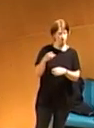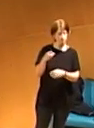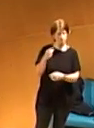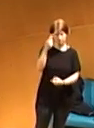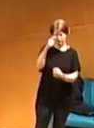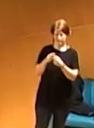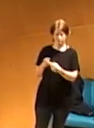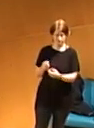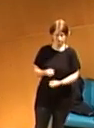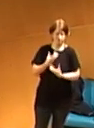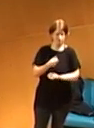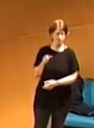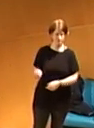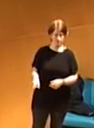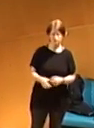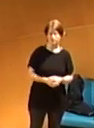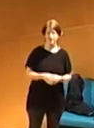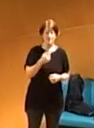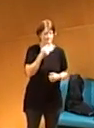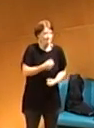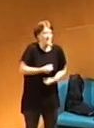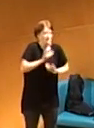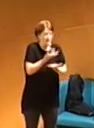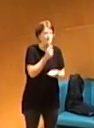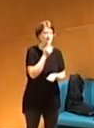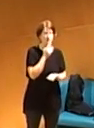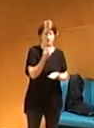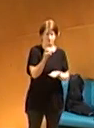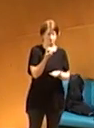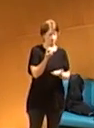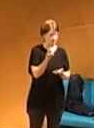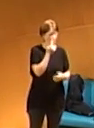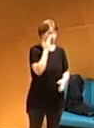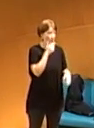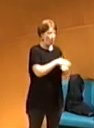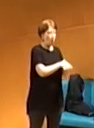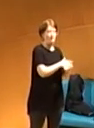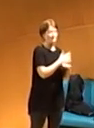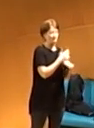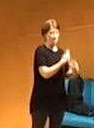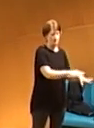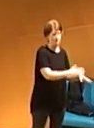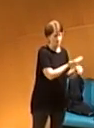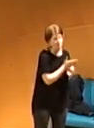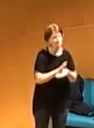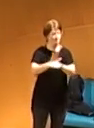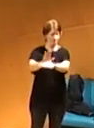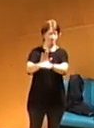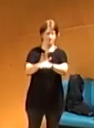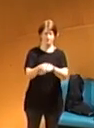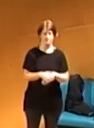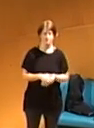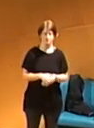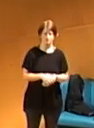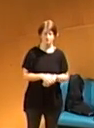ça permet d'être pas invisible. C'est pour ça que c'est important qu'on parle des enfants aidants, des jeunes aidants. Oui. Et qu'il y aura